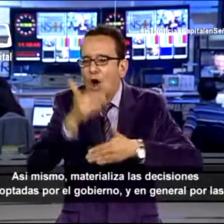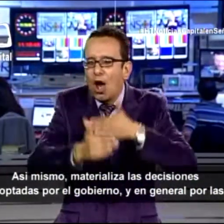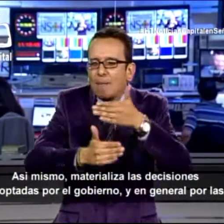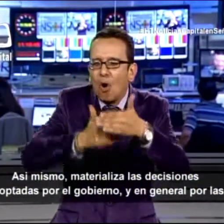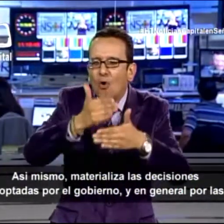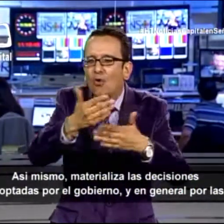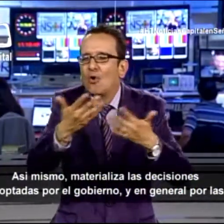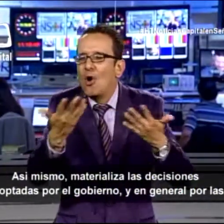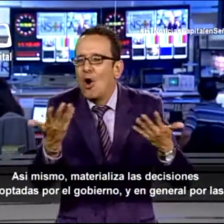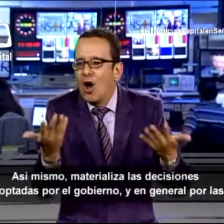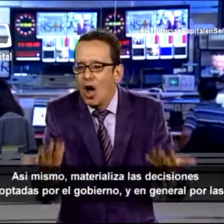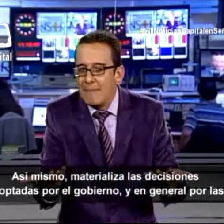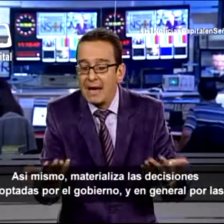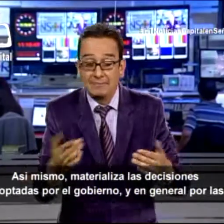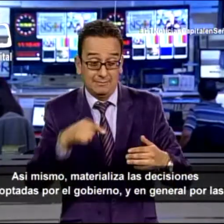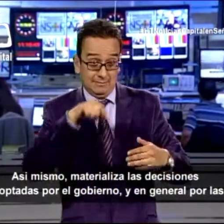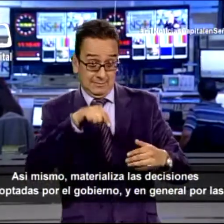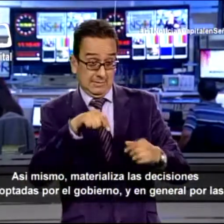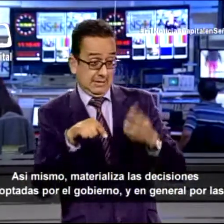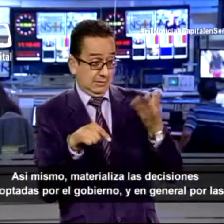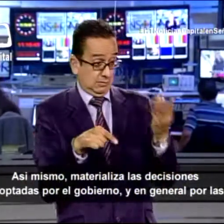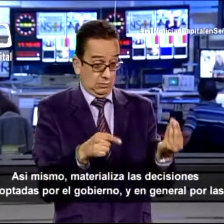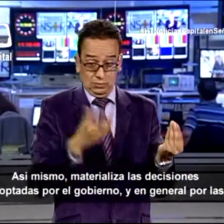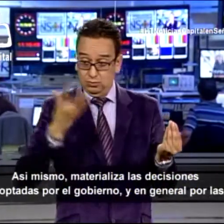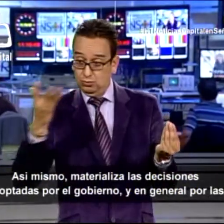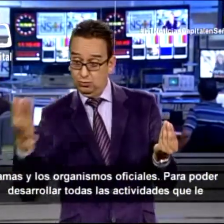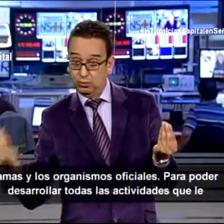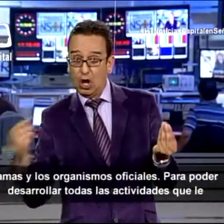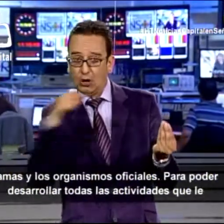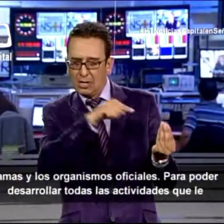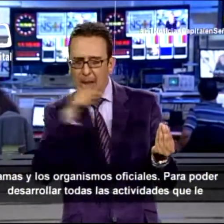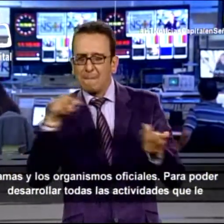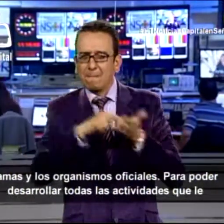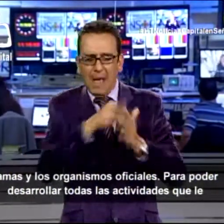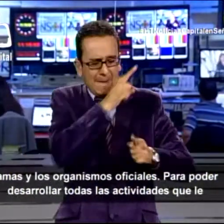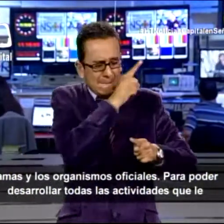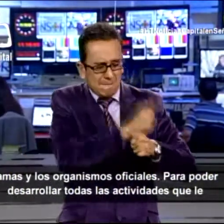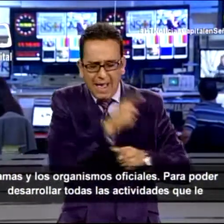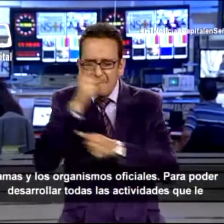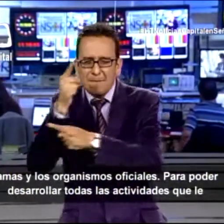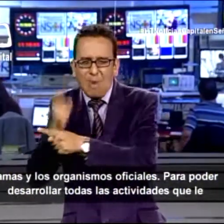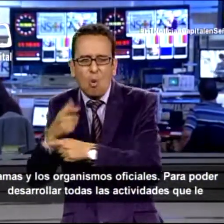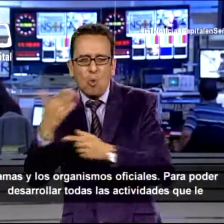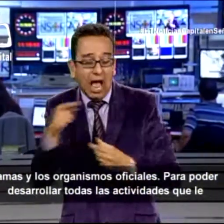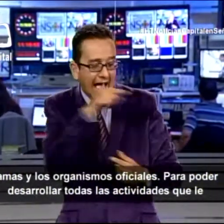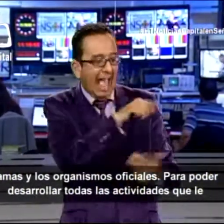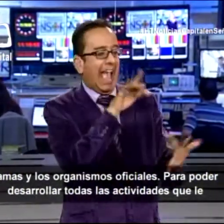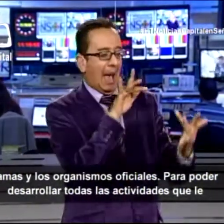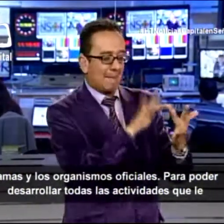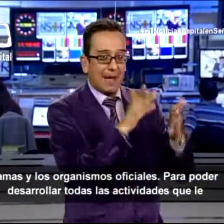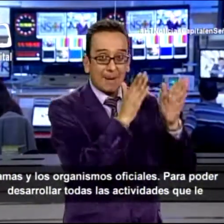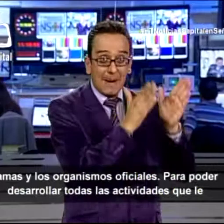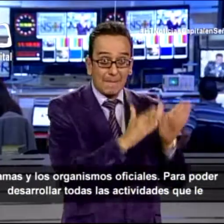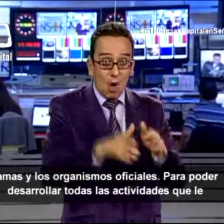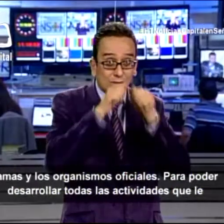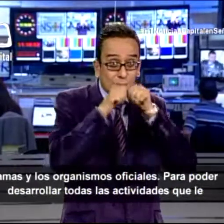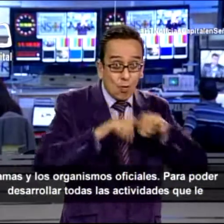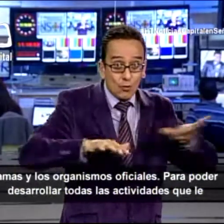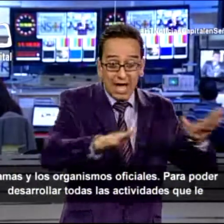decisiones adoptadas por el gobierno y en general por las ramas y los organismos oficiales. Para poder desarrollar todas las actividades